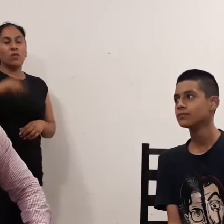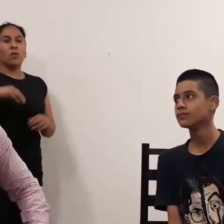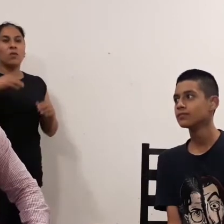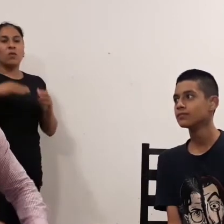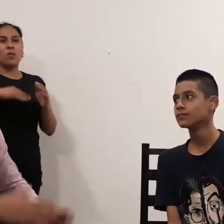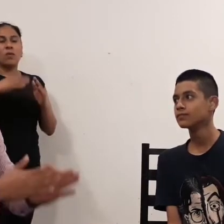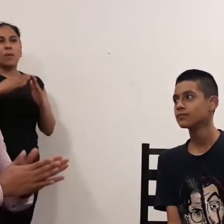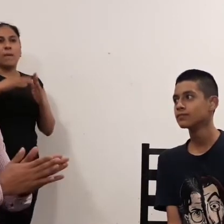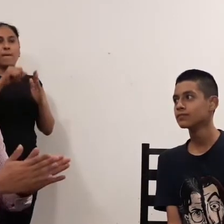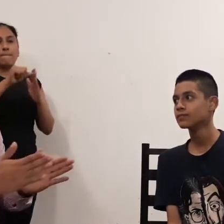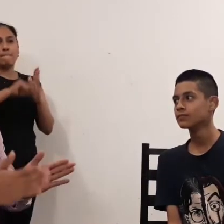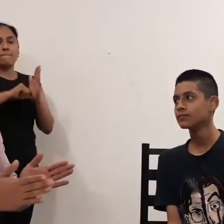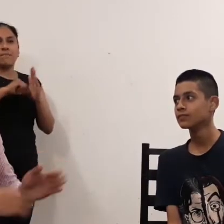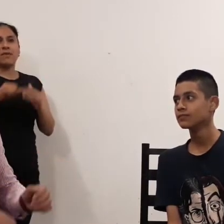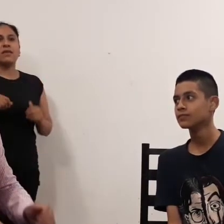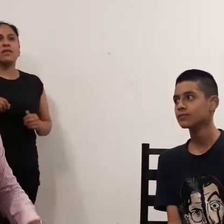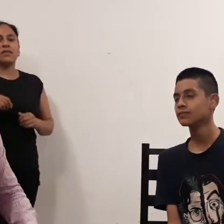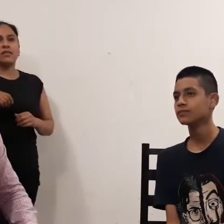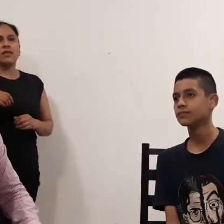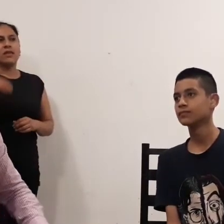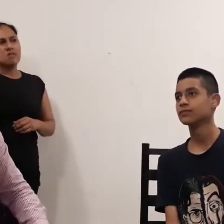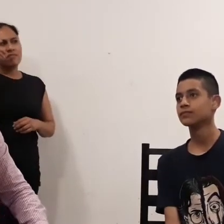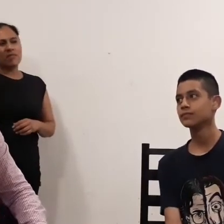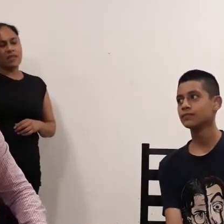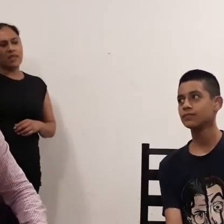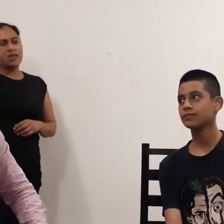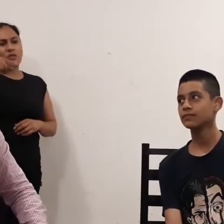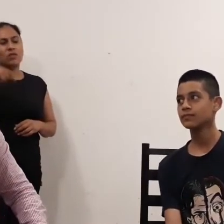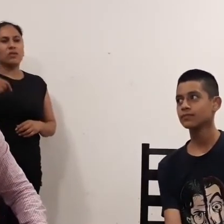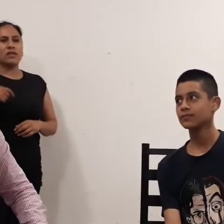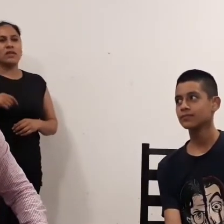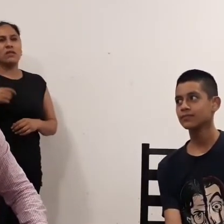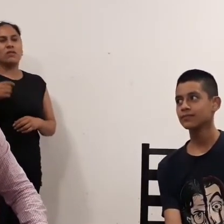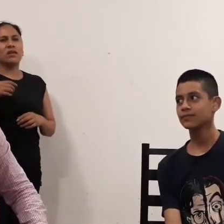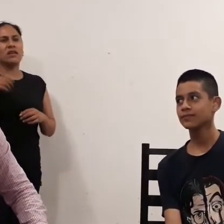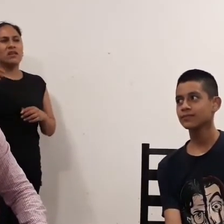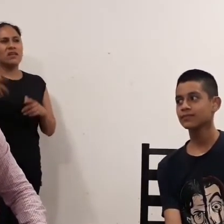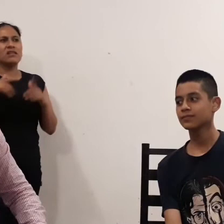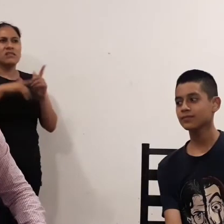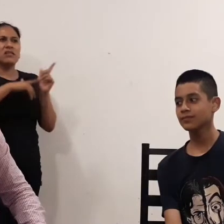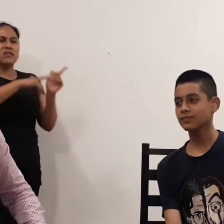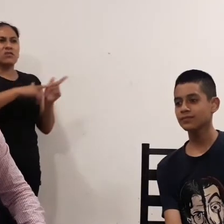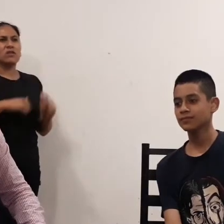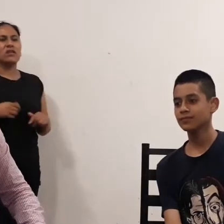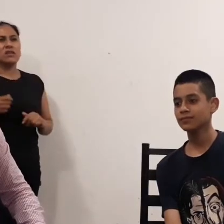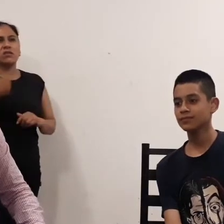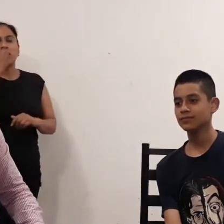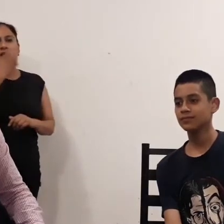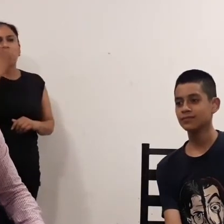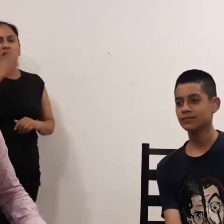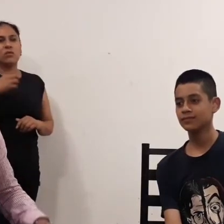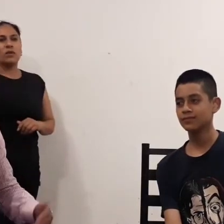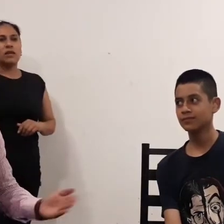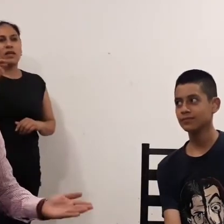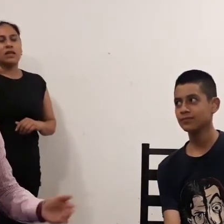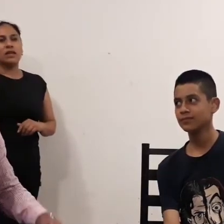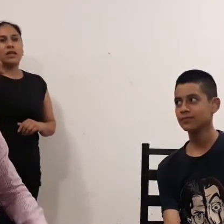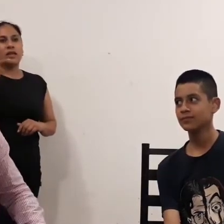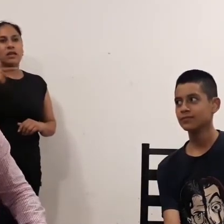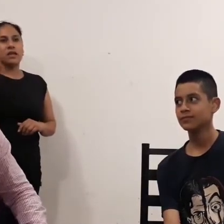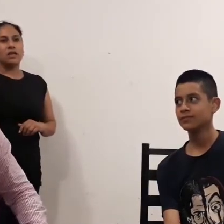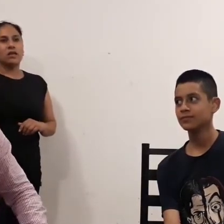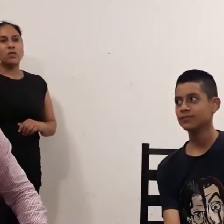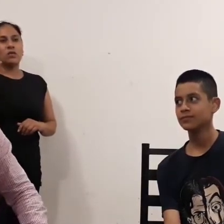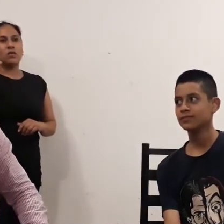conocerlo. Él ya trae un trayecto en la escuela regular. Entonces, vuelvo a repetir, a él